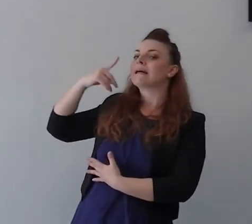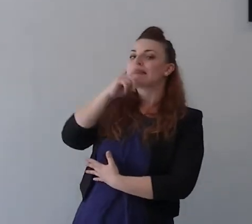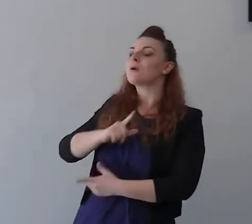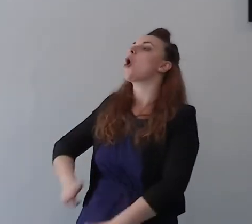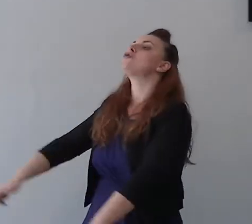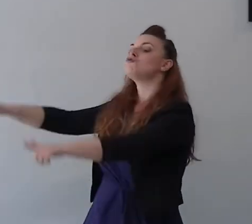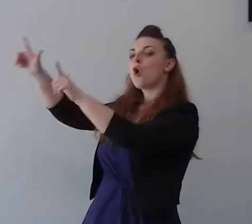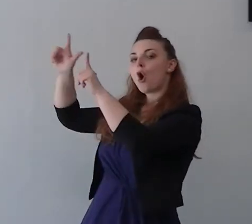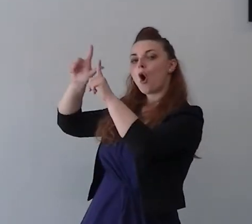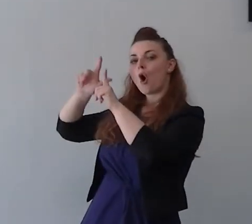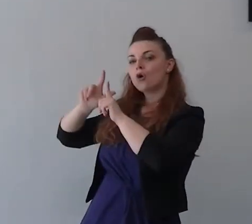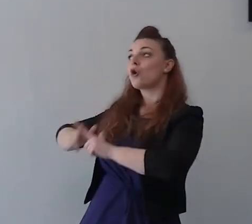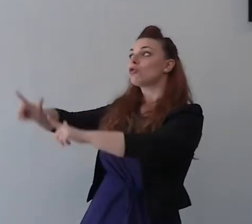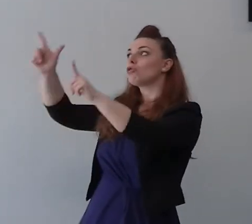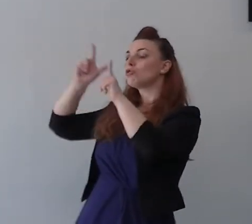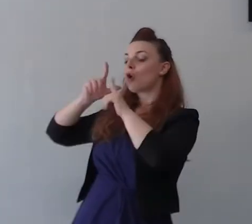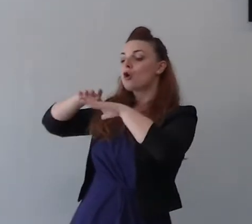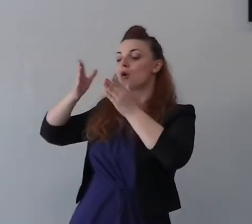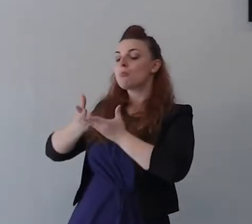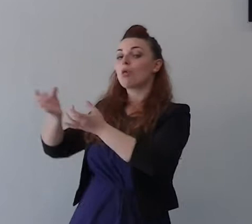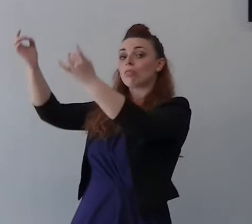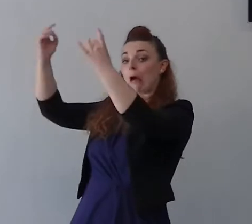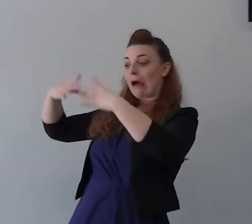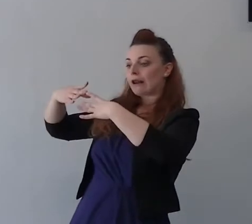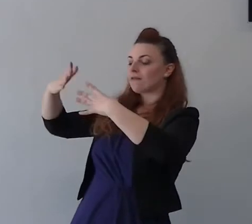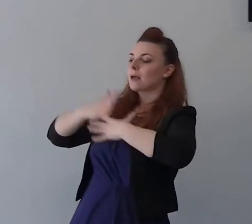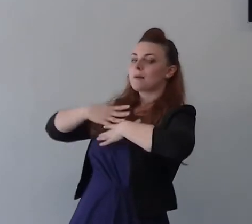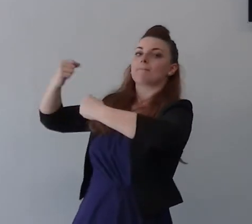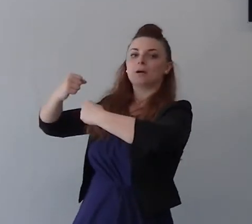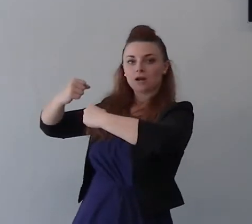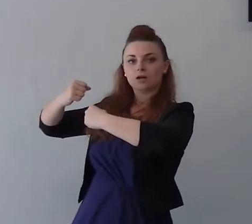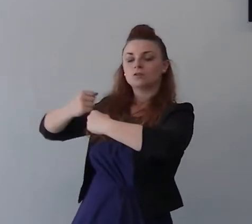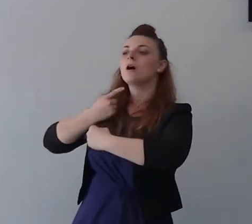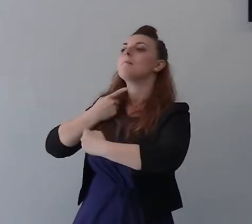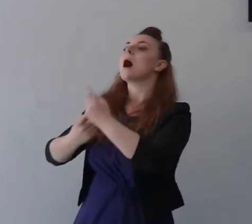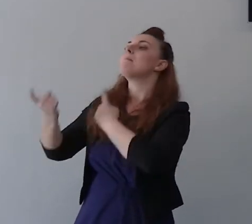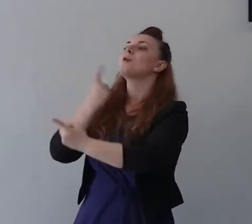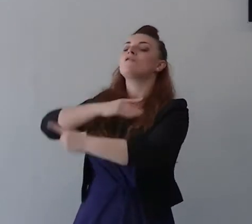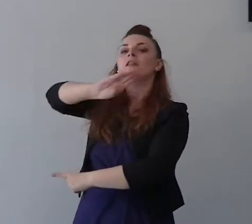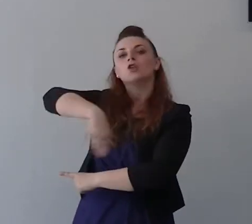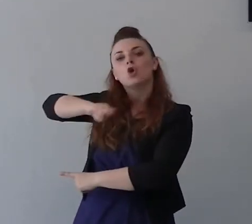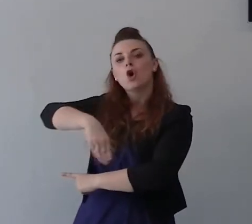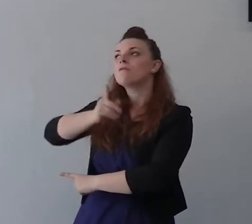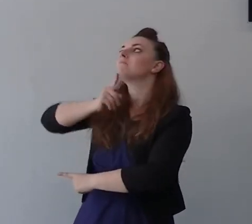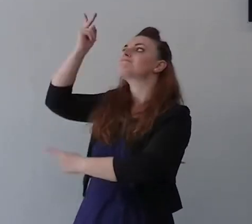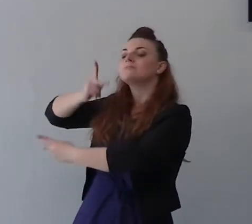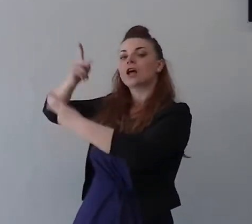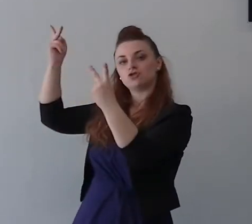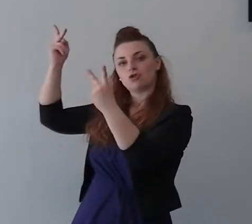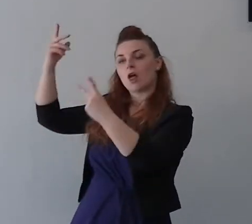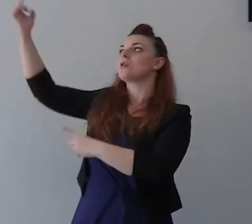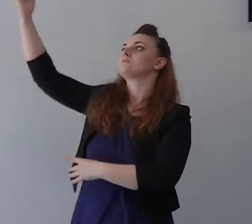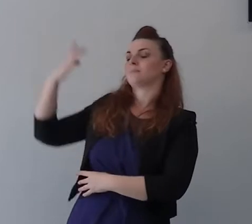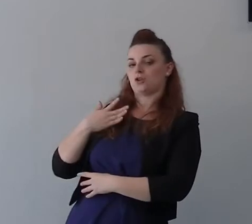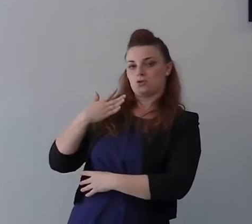ha colto anche me, che proviene dal cielo, dal Padre, da Dio, lo Spirito